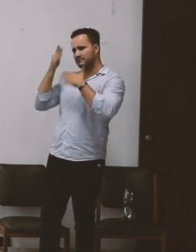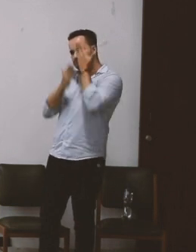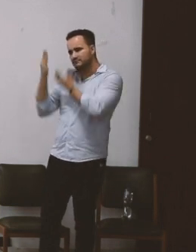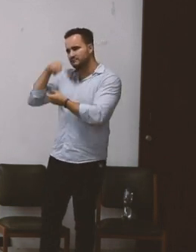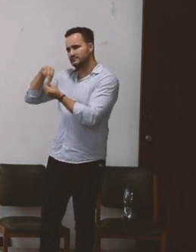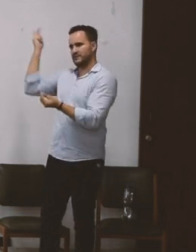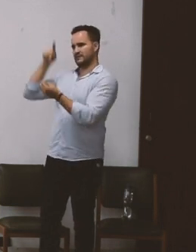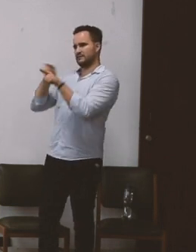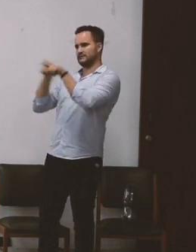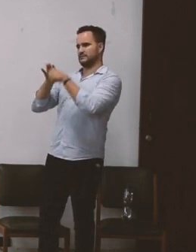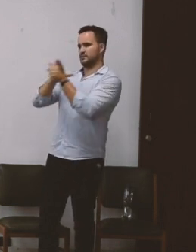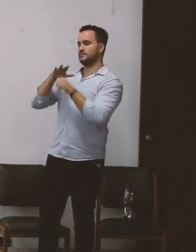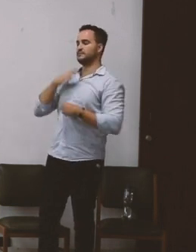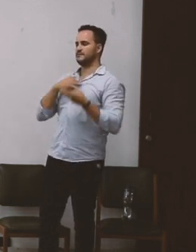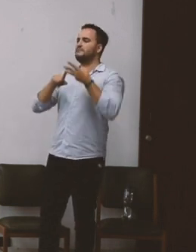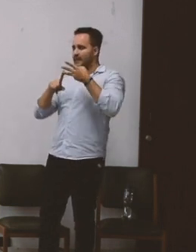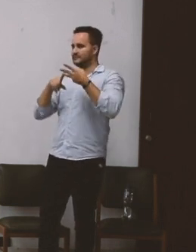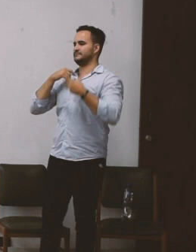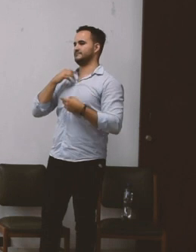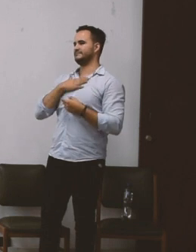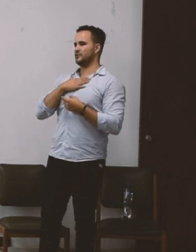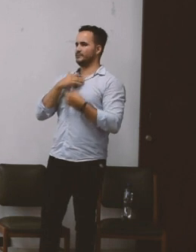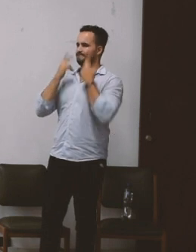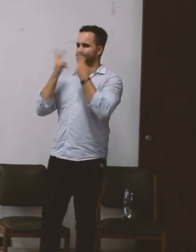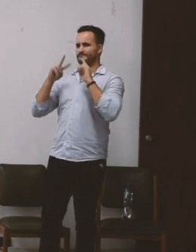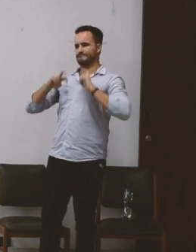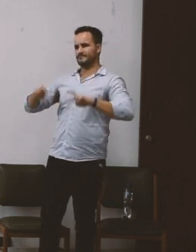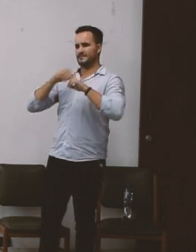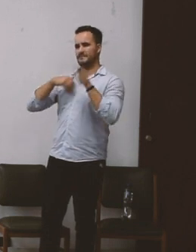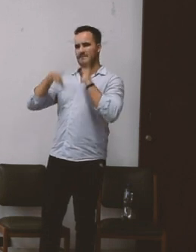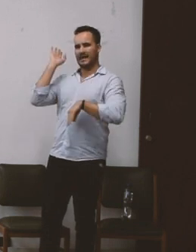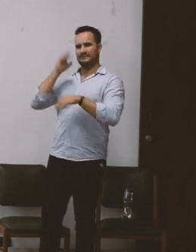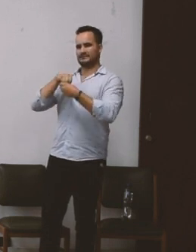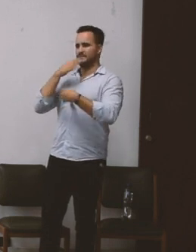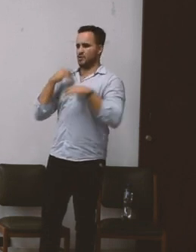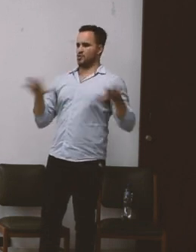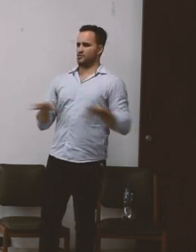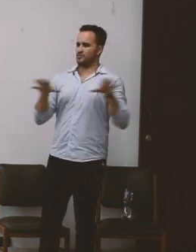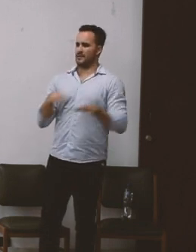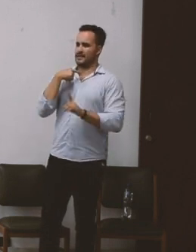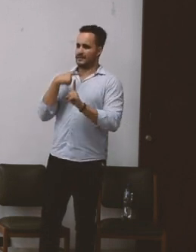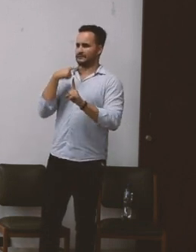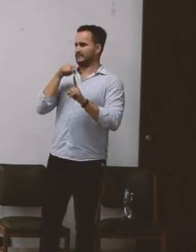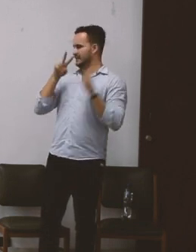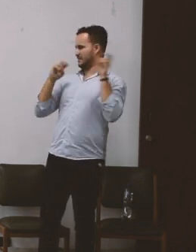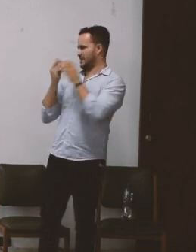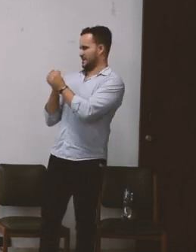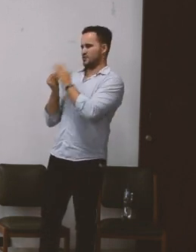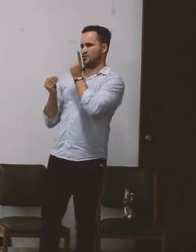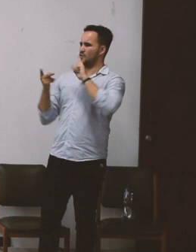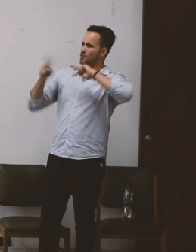que considera específicamente más importante generar prácticas anticapacitistas que alcanzar conciencias